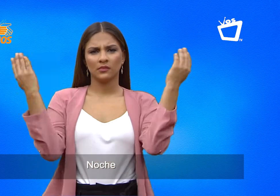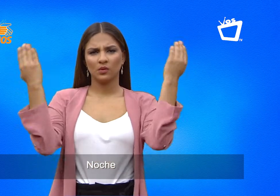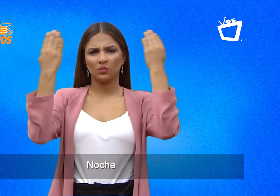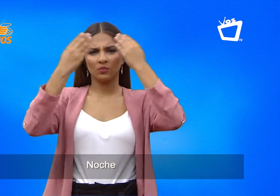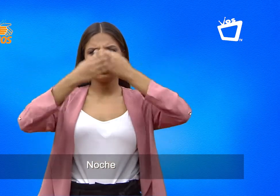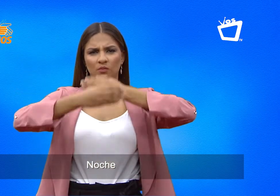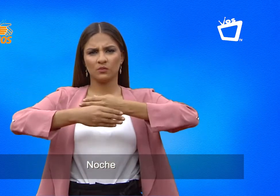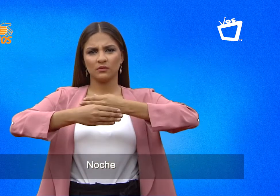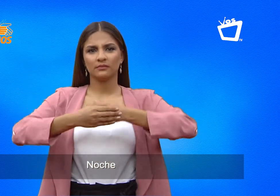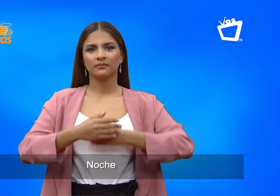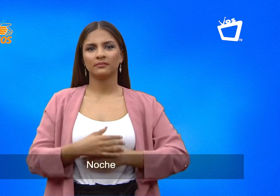Noche.